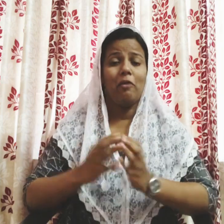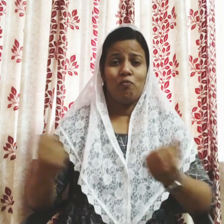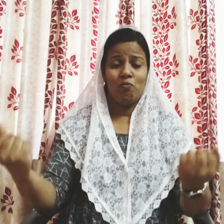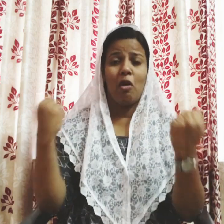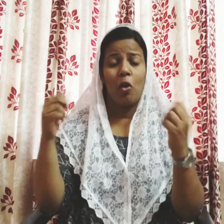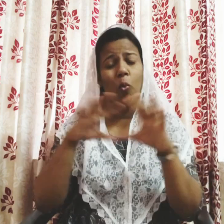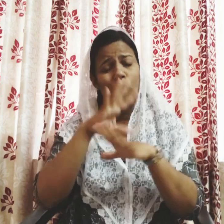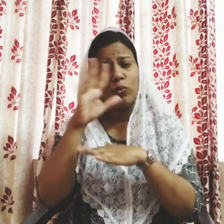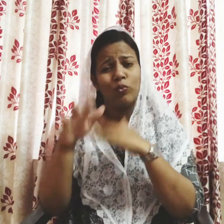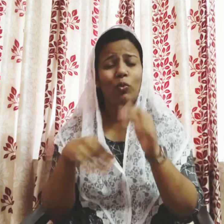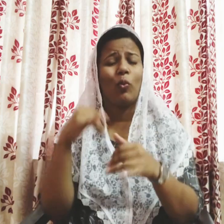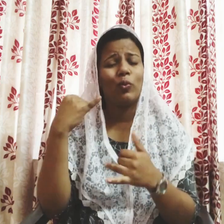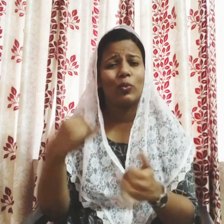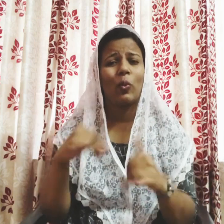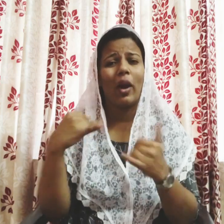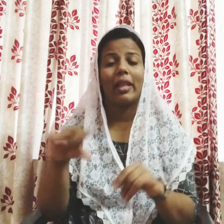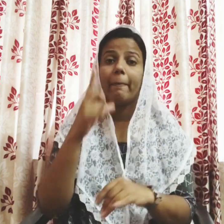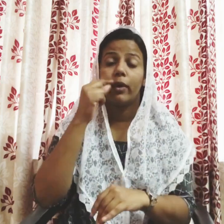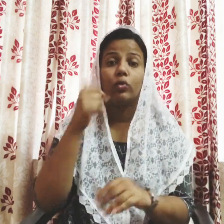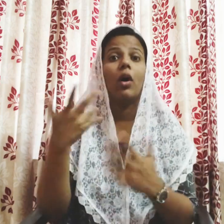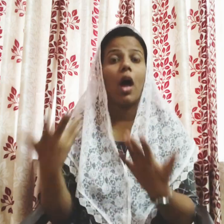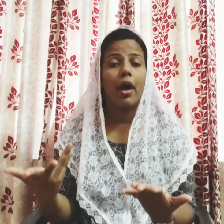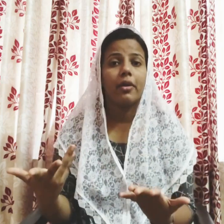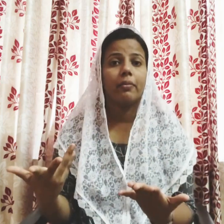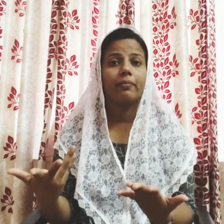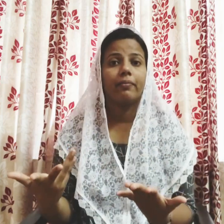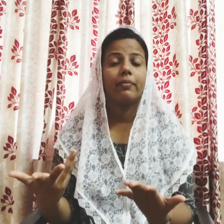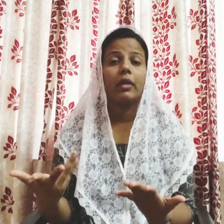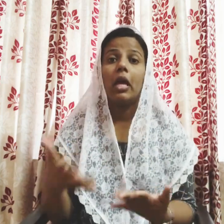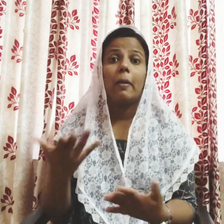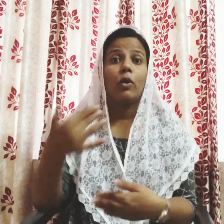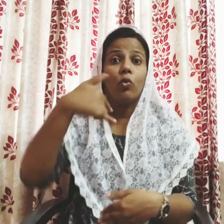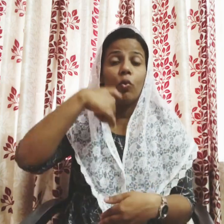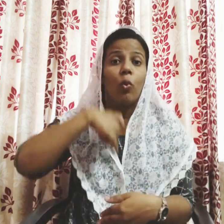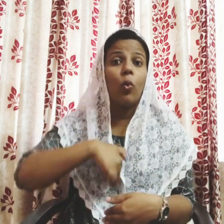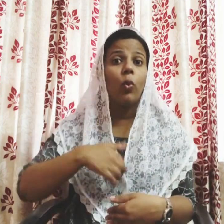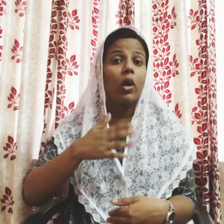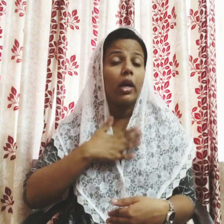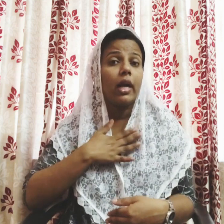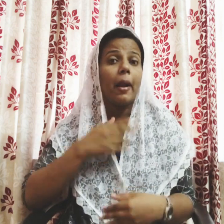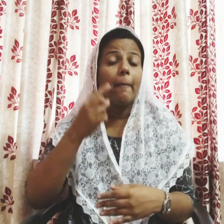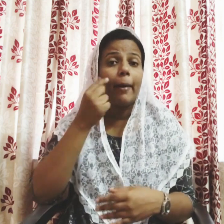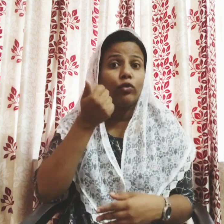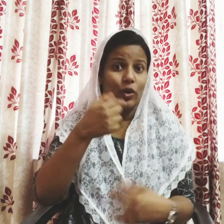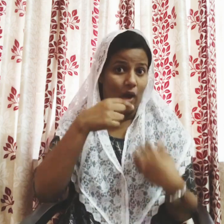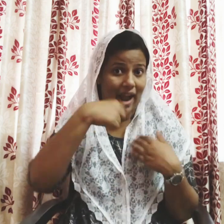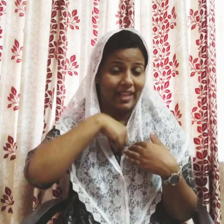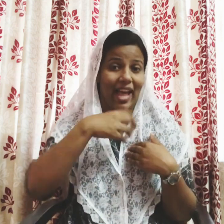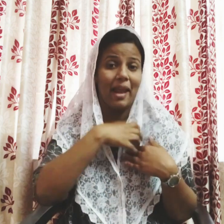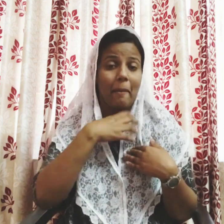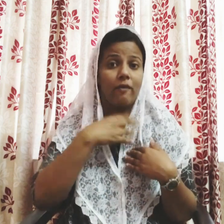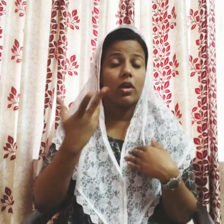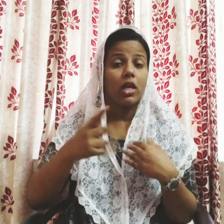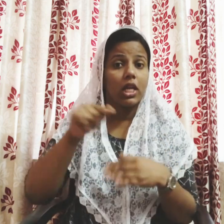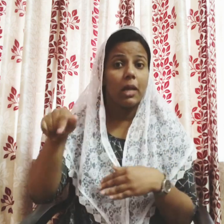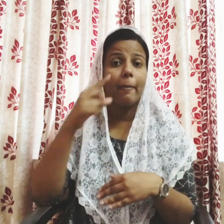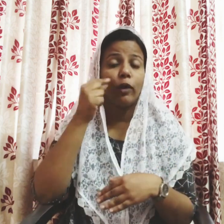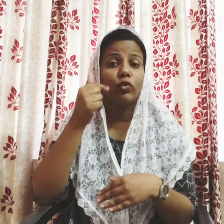പ്രാപ്തി കാണത്തില്ല, ഈ വ്യക്തി ഒന്നിനും കൊള്ളത്തില്ല. പക്ഷേ ഇദ്ദേഹത്തെക്കുറിച്ച് ഇദ്ദേഹത്തിൻ്റെ അകത്താണ് ദൈവം എന്താ കണ്ടിരിക്കുന്നത് നമുക്കറിയത്തില്ല. നാളെ